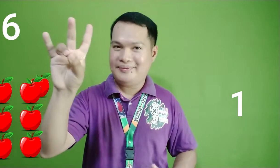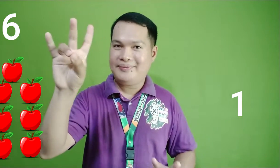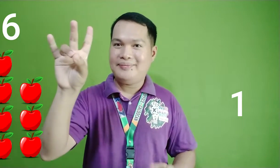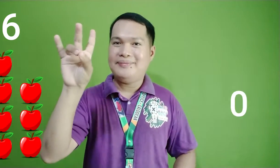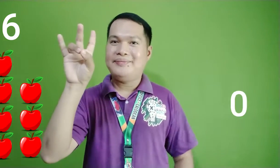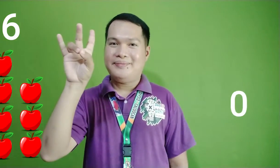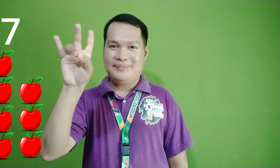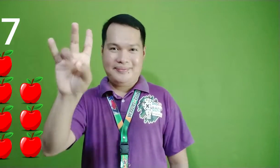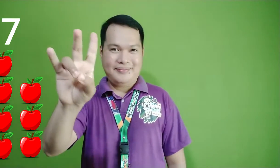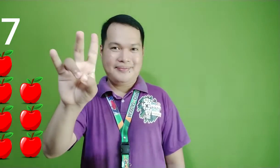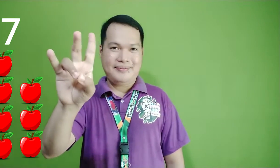7